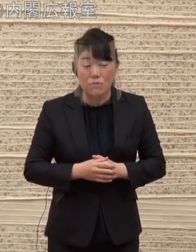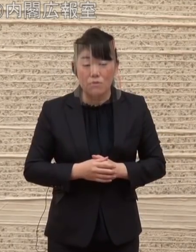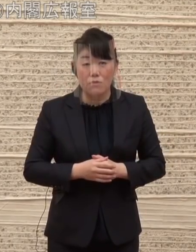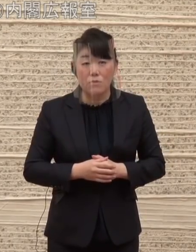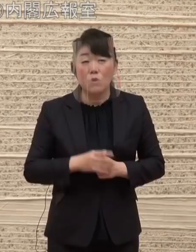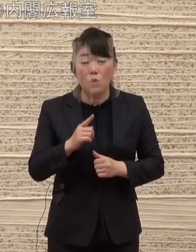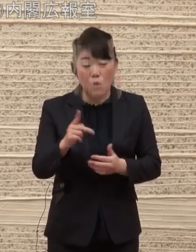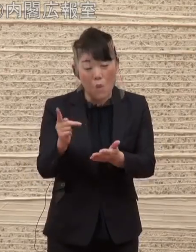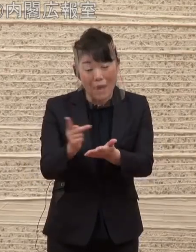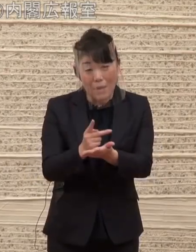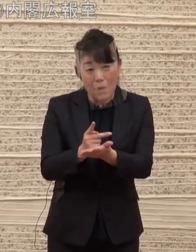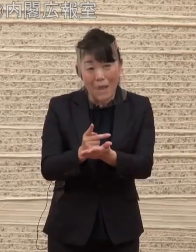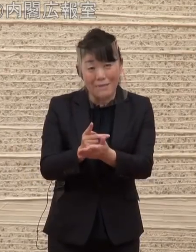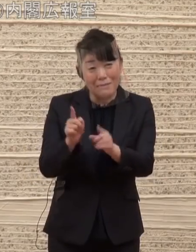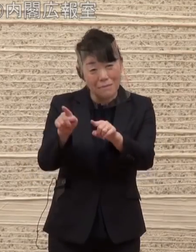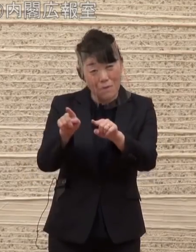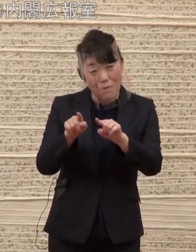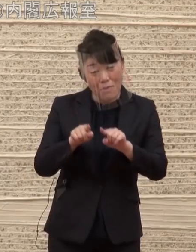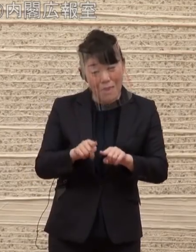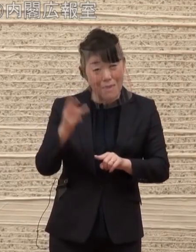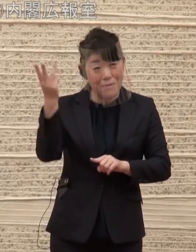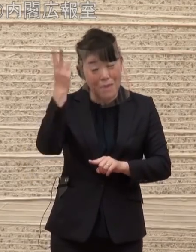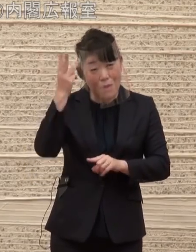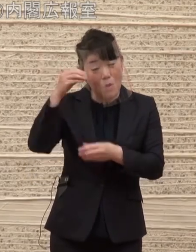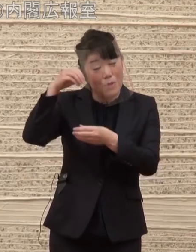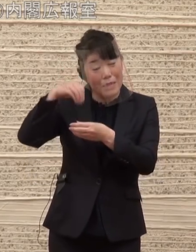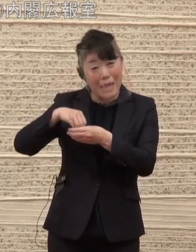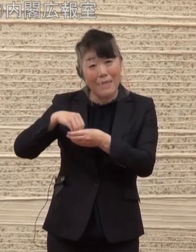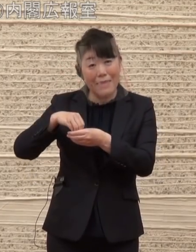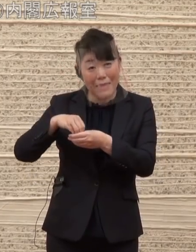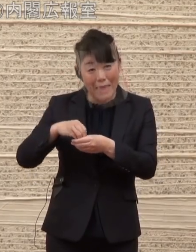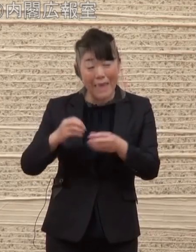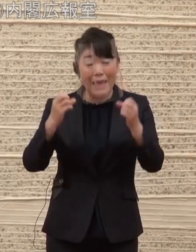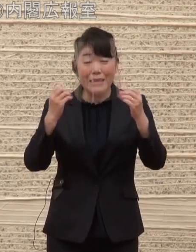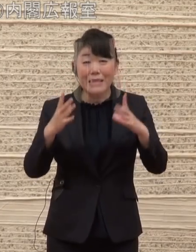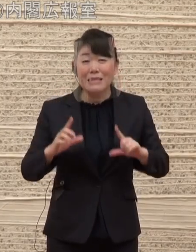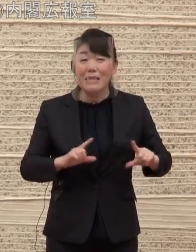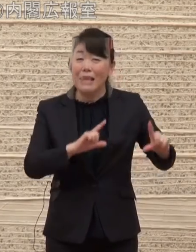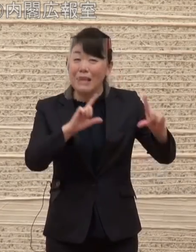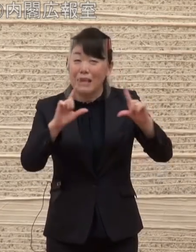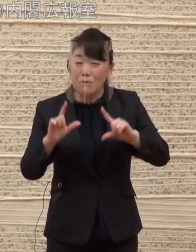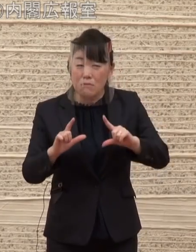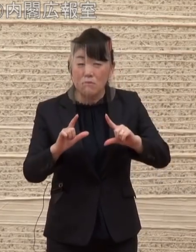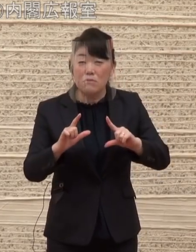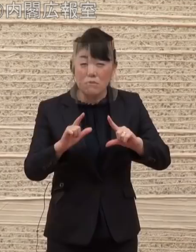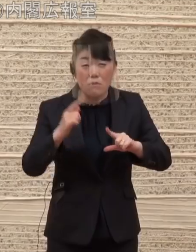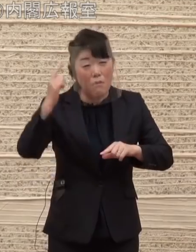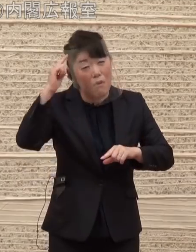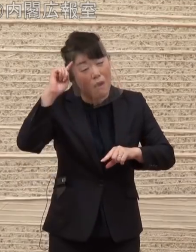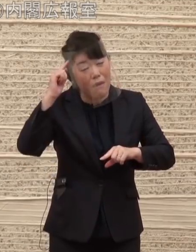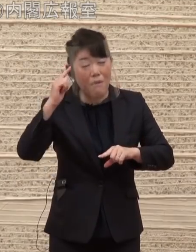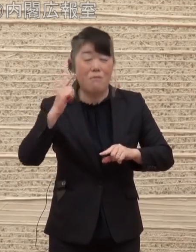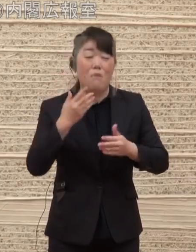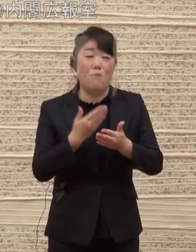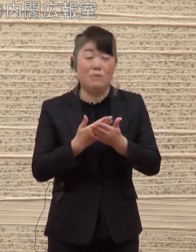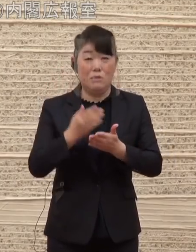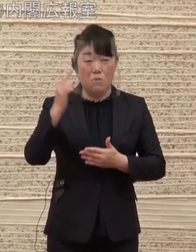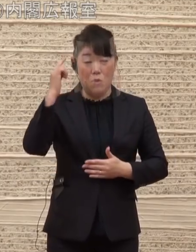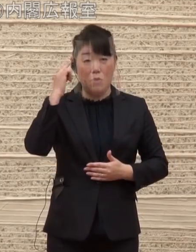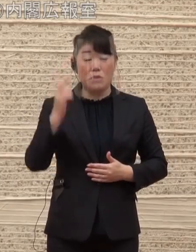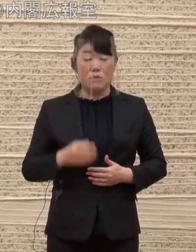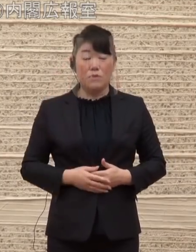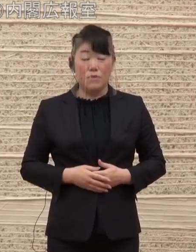ガイドラインに沿ってそれも参考にしていただきながらですね新たに家をつくっていただきたいとこう思ってい